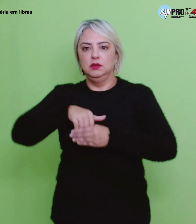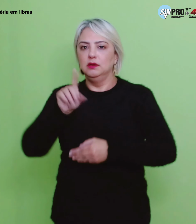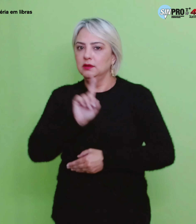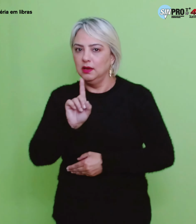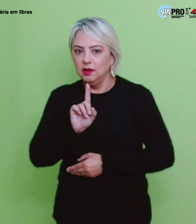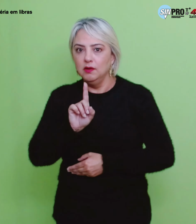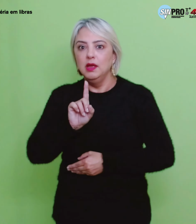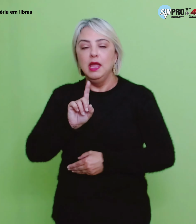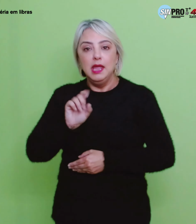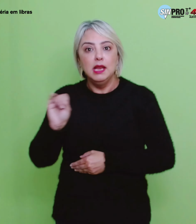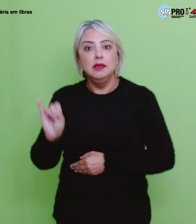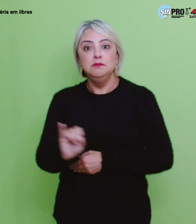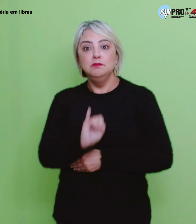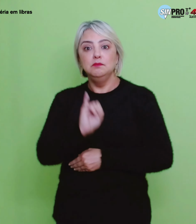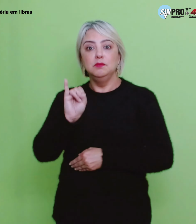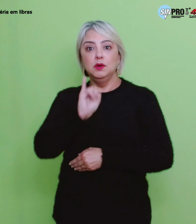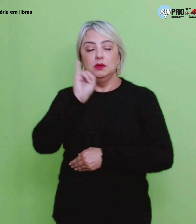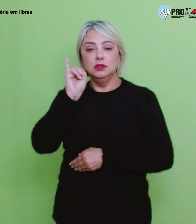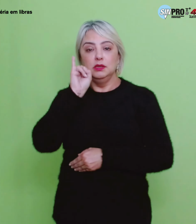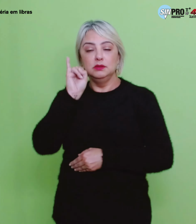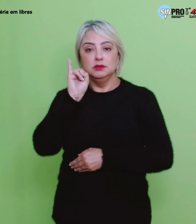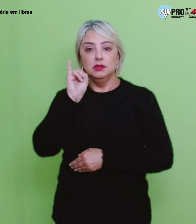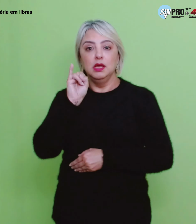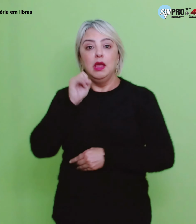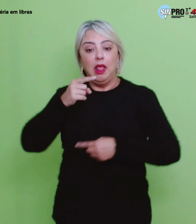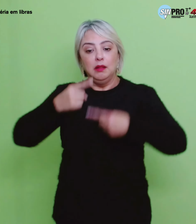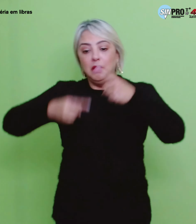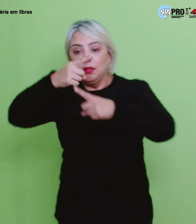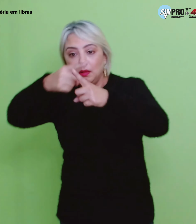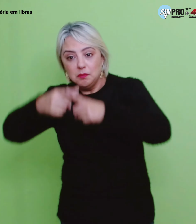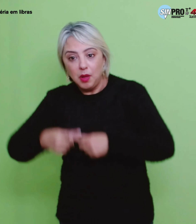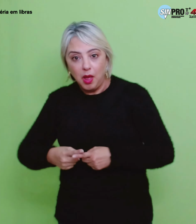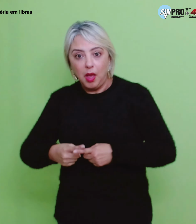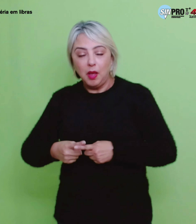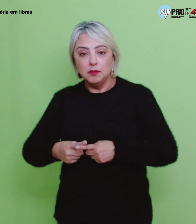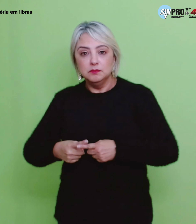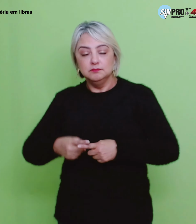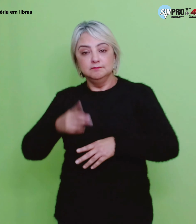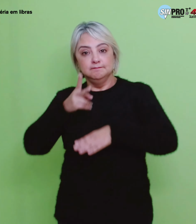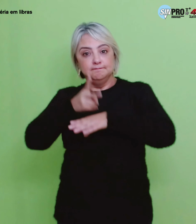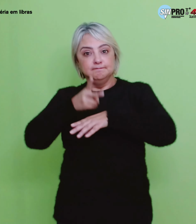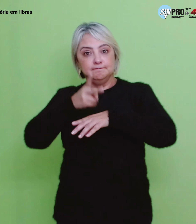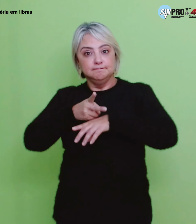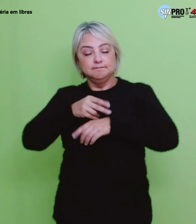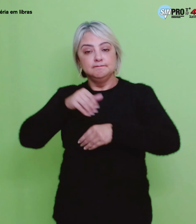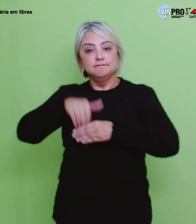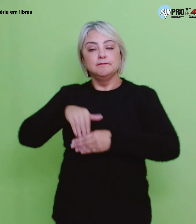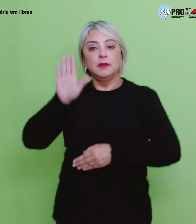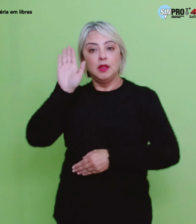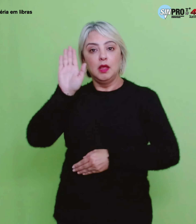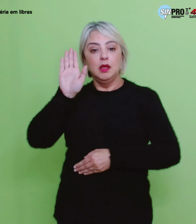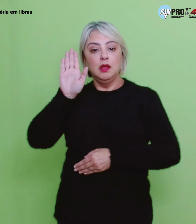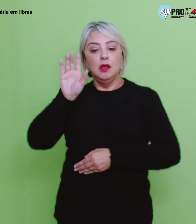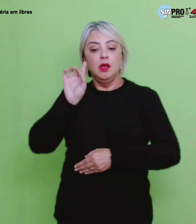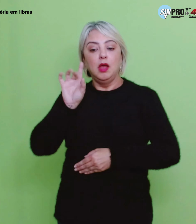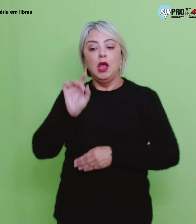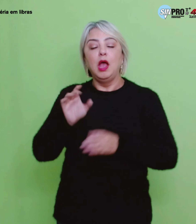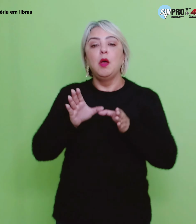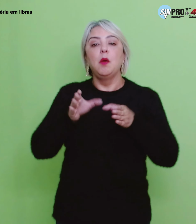fundo eleitoral. Ele é imprescindível para que a disputa de cargos eletivos não esteja